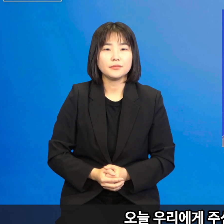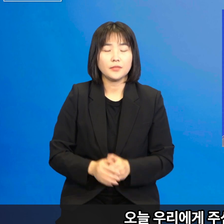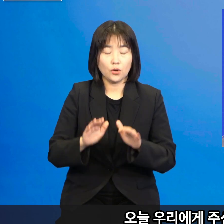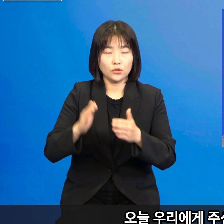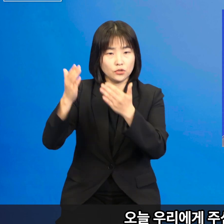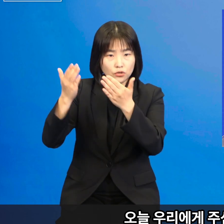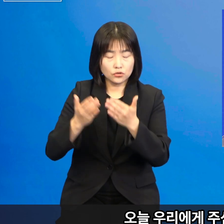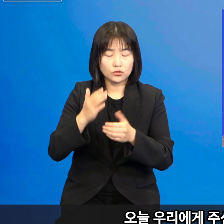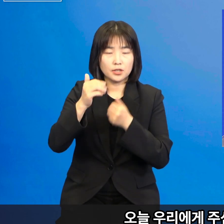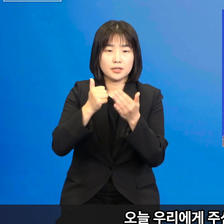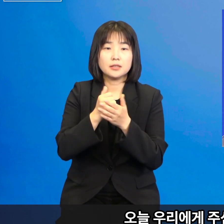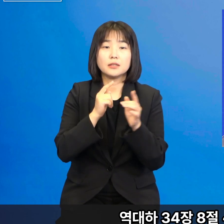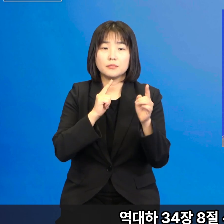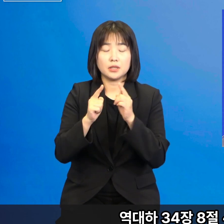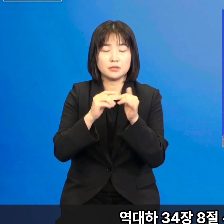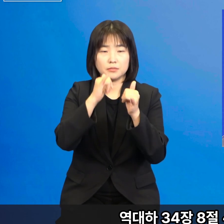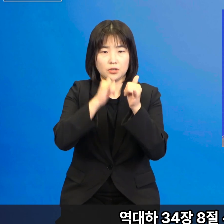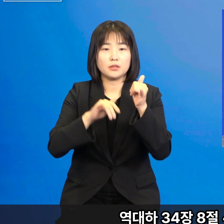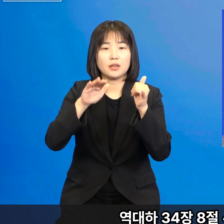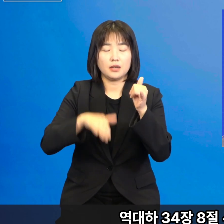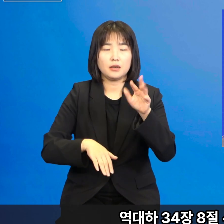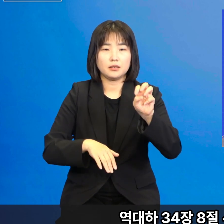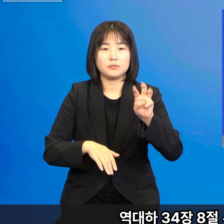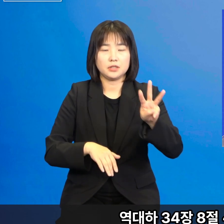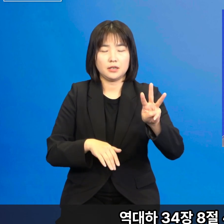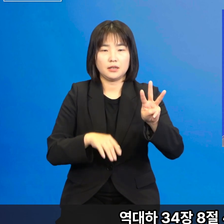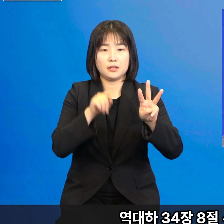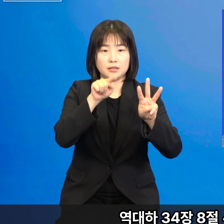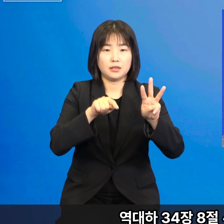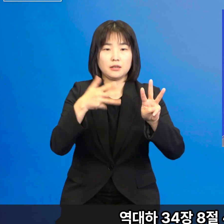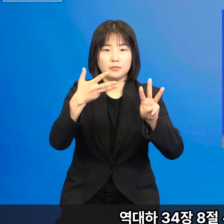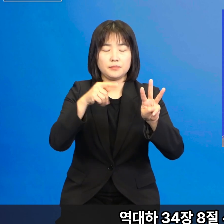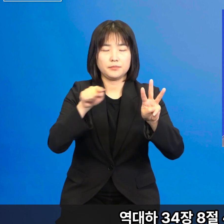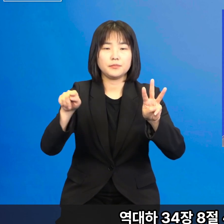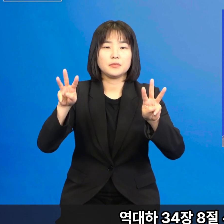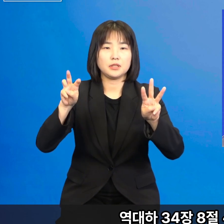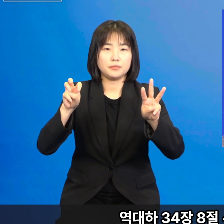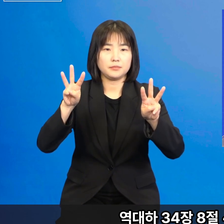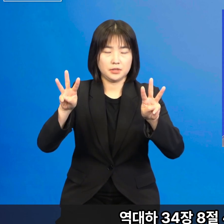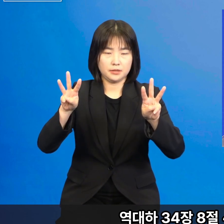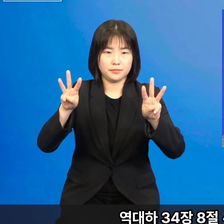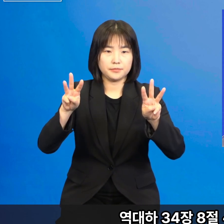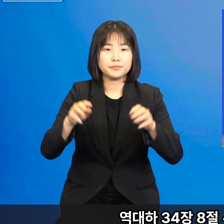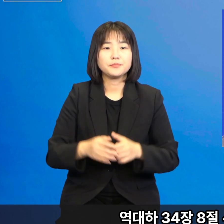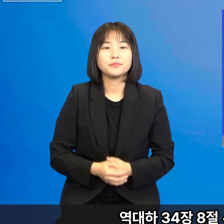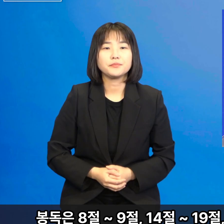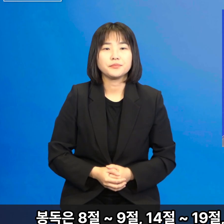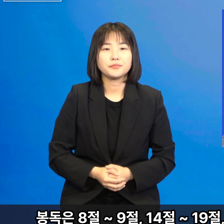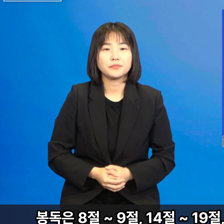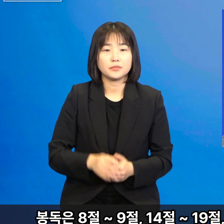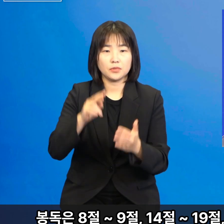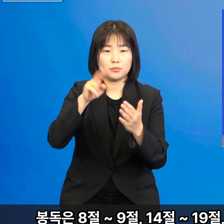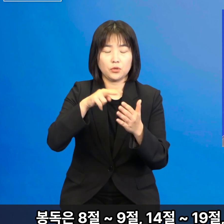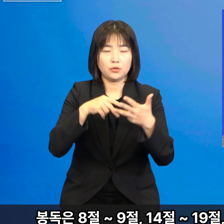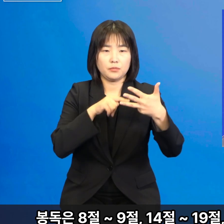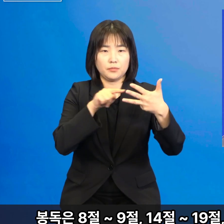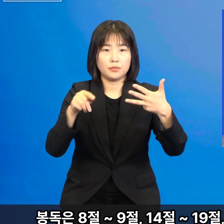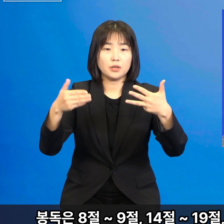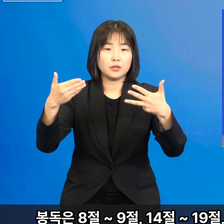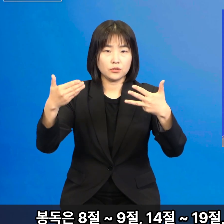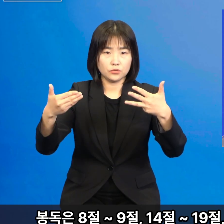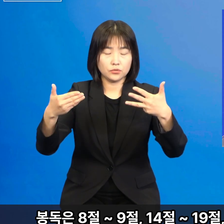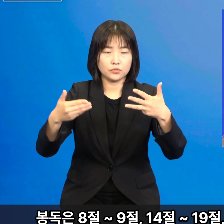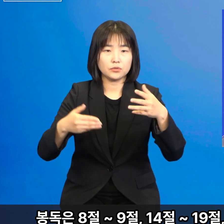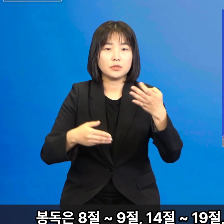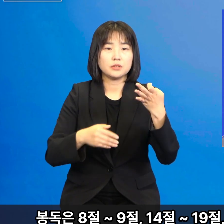오늘 우리에게 주시는 하나님의 말씀은 역대하 34장 8절에서 33절 말씀입니다. 봉독은 8절에서